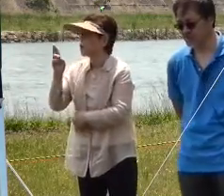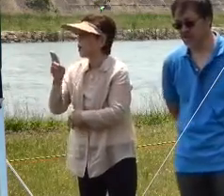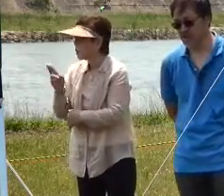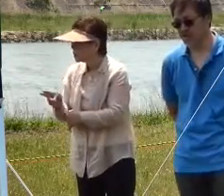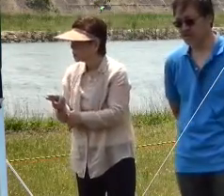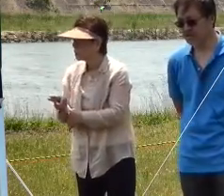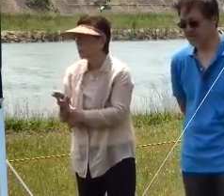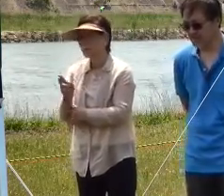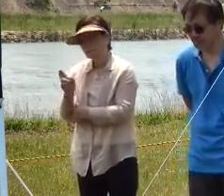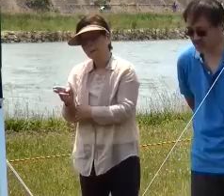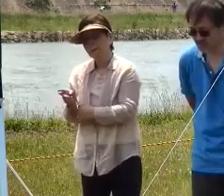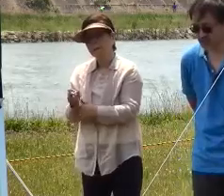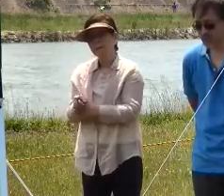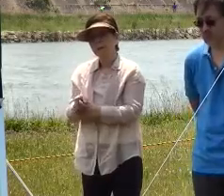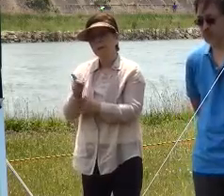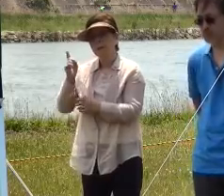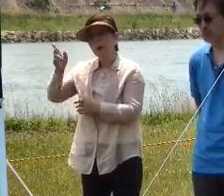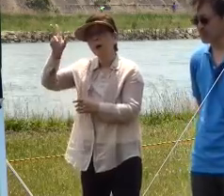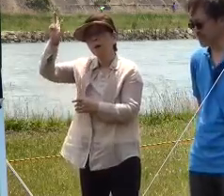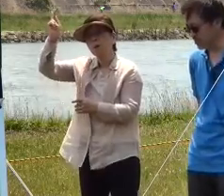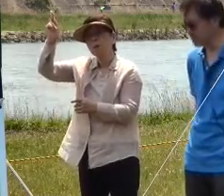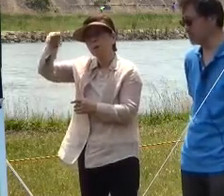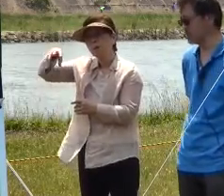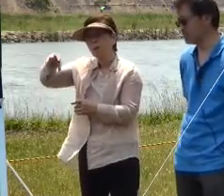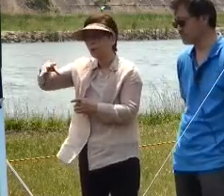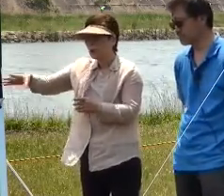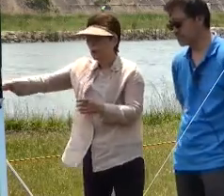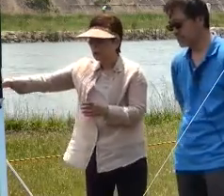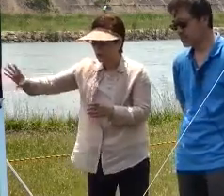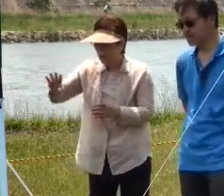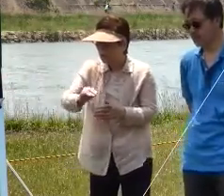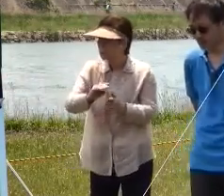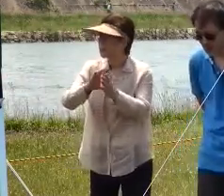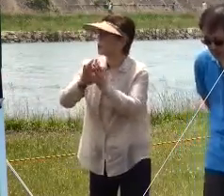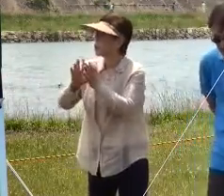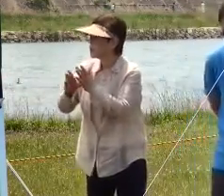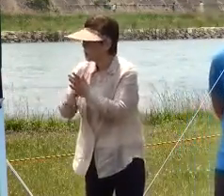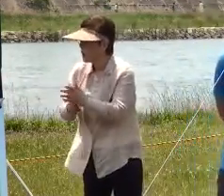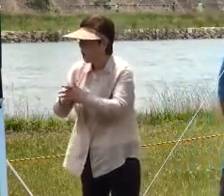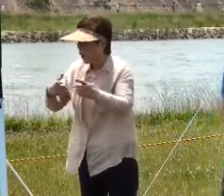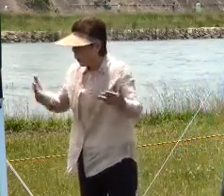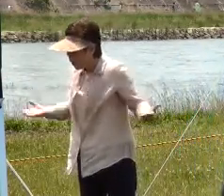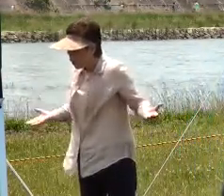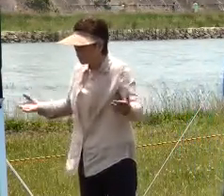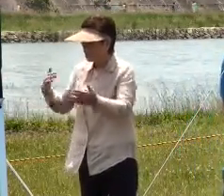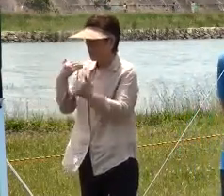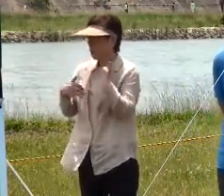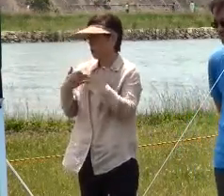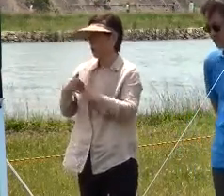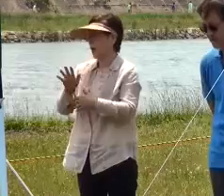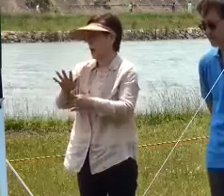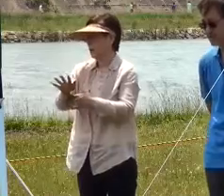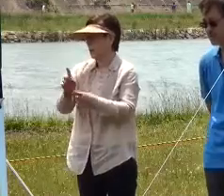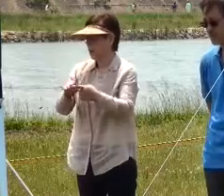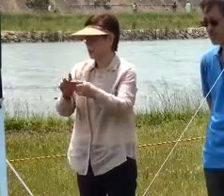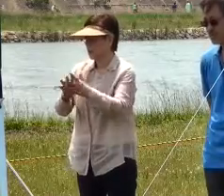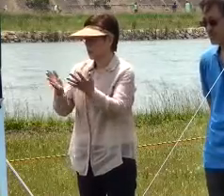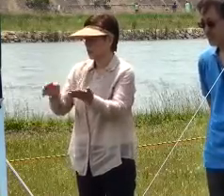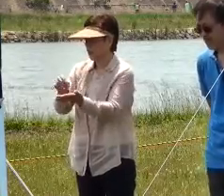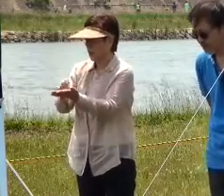そういう人たちが神様のもとに戻ってきたときに大きな喜びがあると聖書に書いてあり